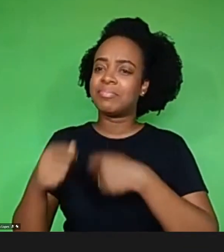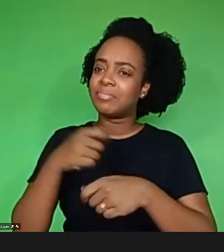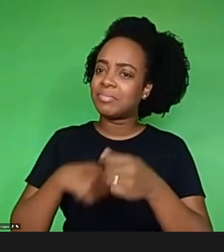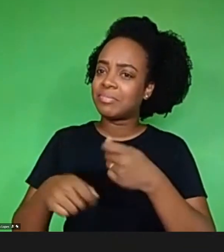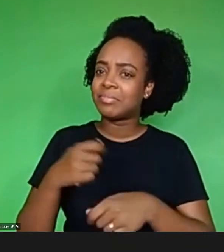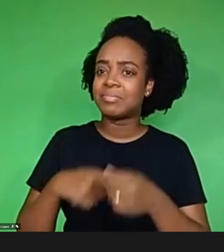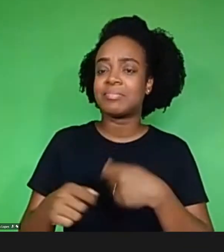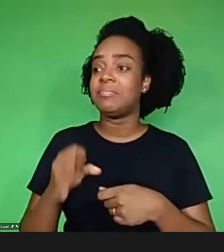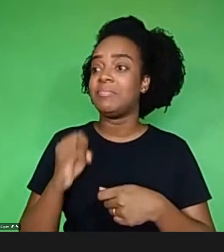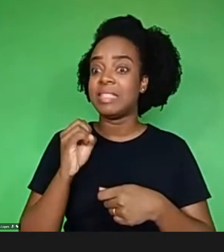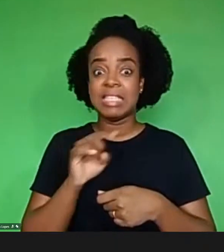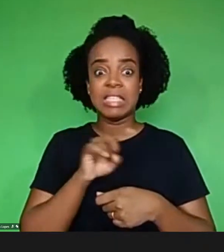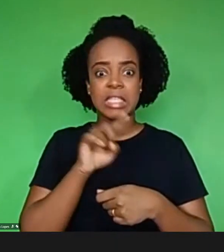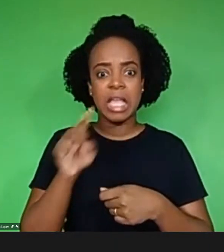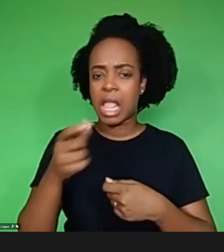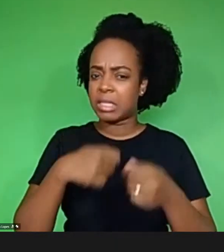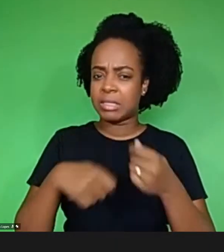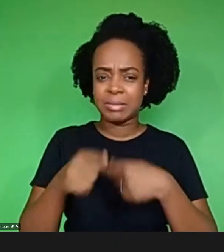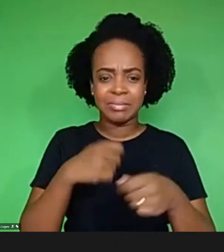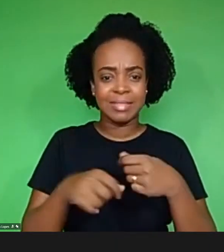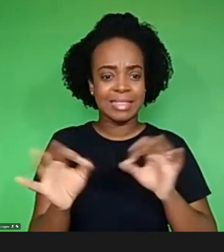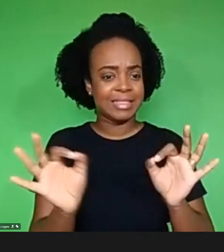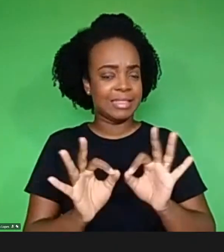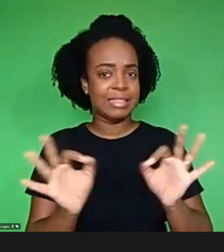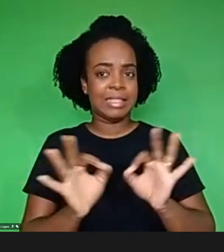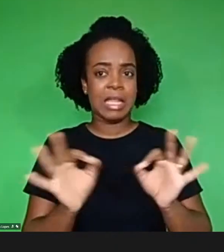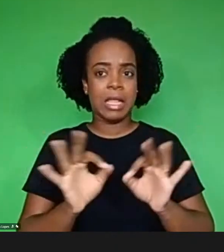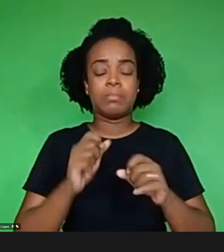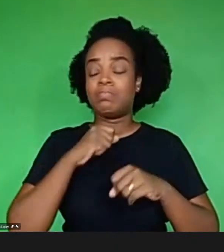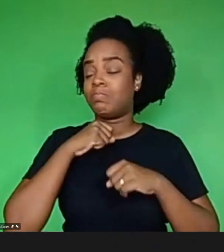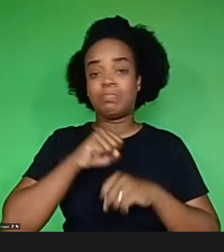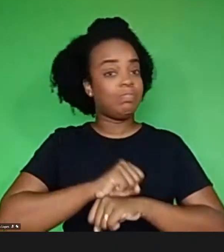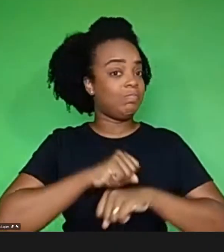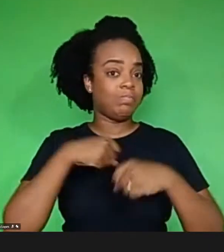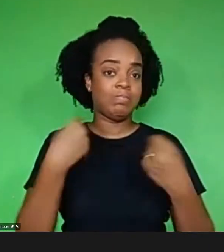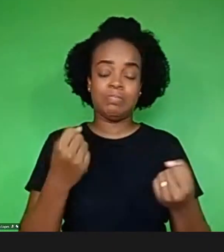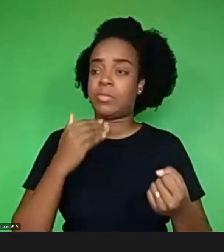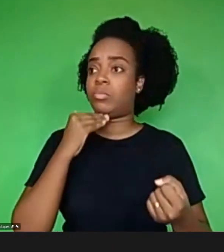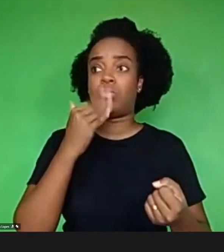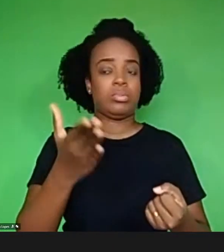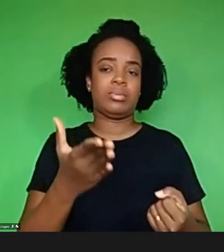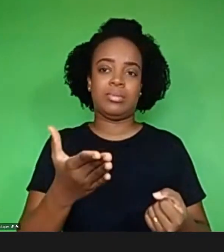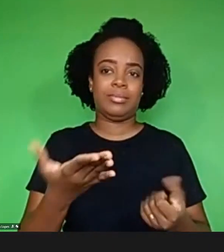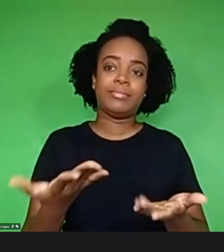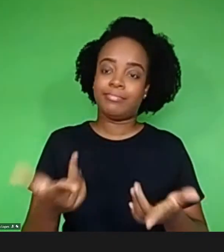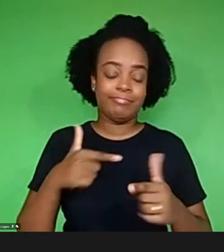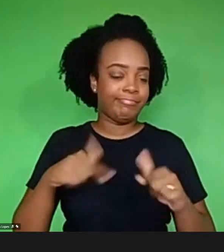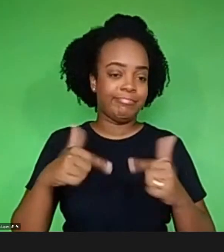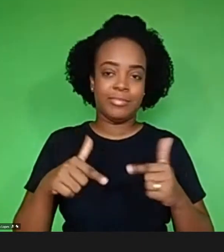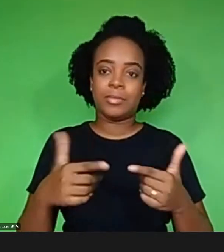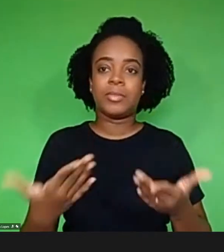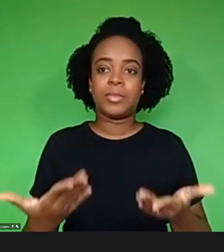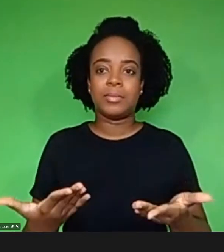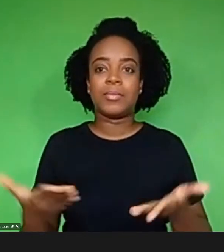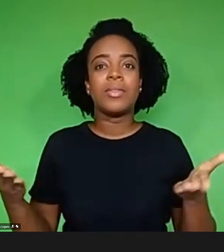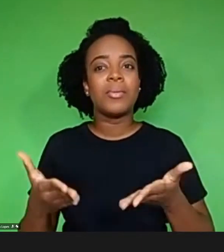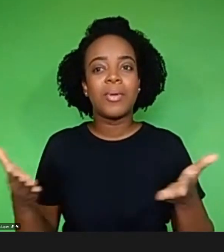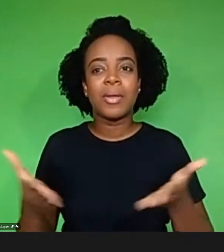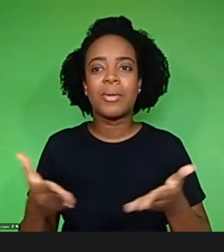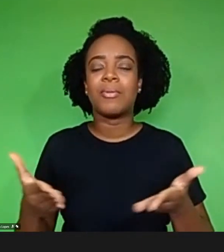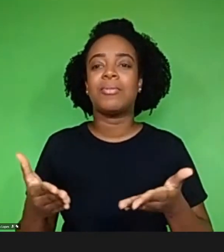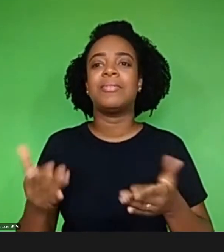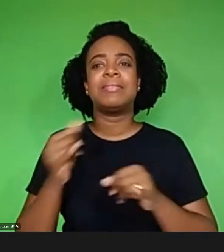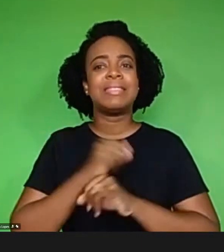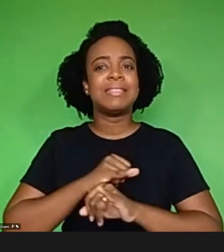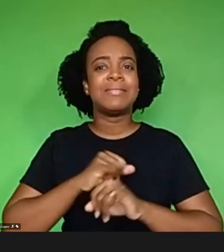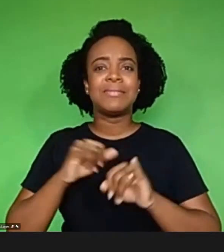é impossível de se fazer o que precisa fazer. Aliás, neste momento, deixa muito claro que existe um corpo